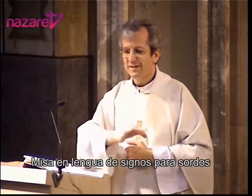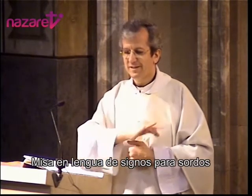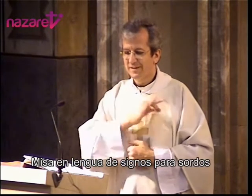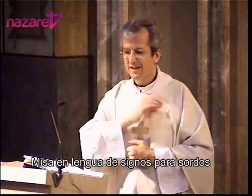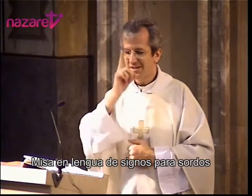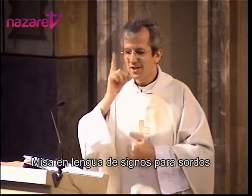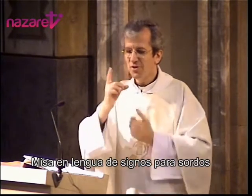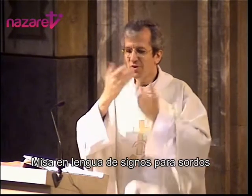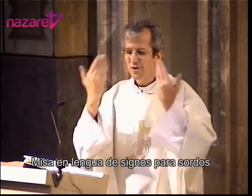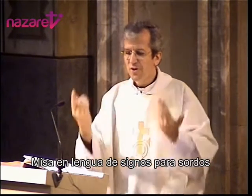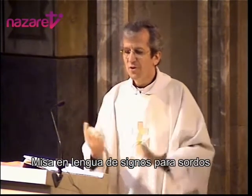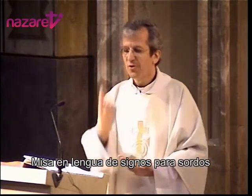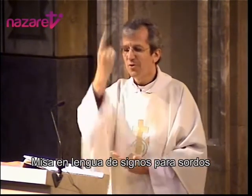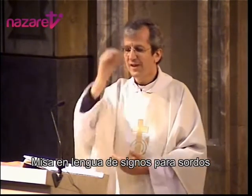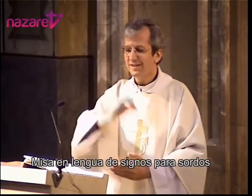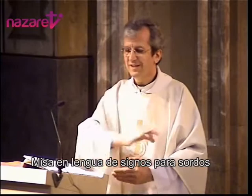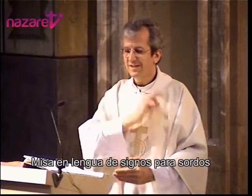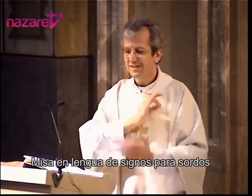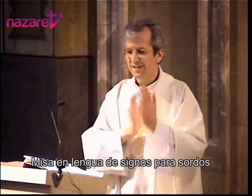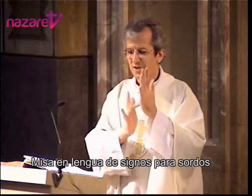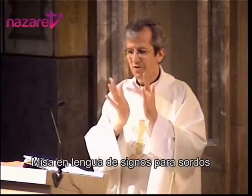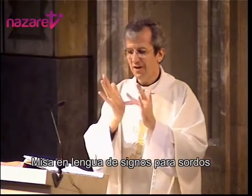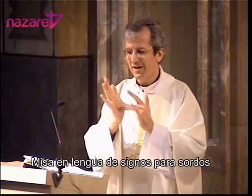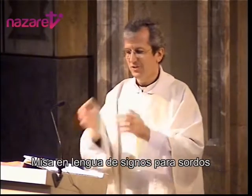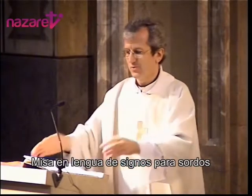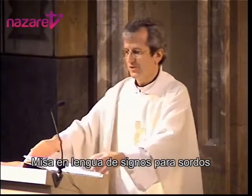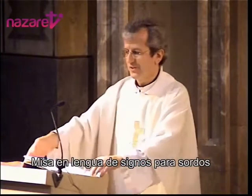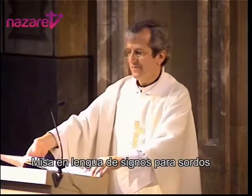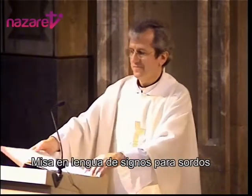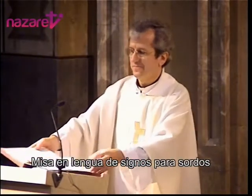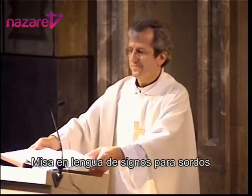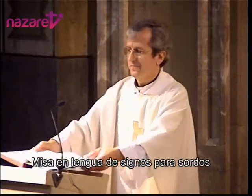Palabra del Señor. Gloria a ti, Señor Jesús.